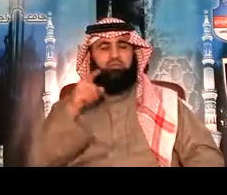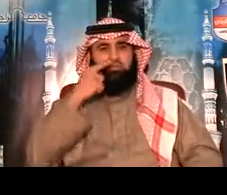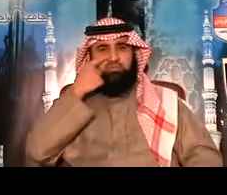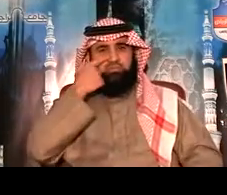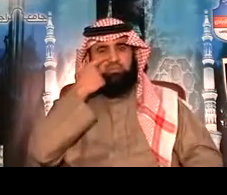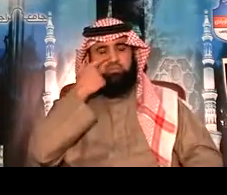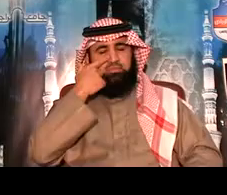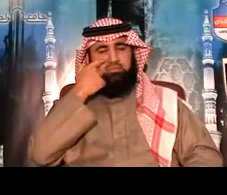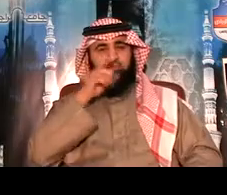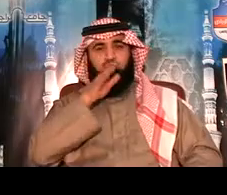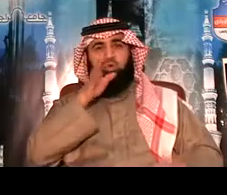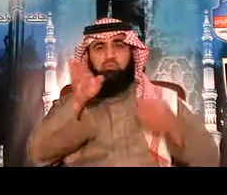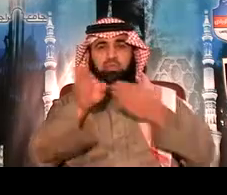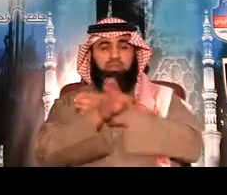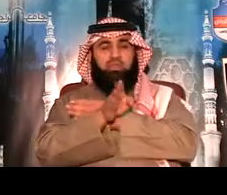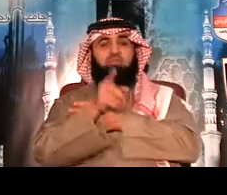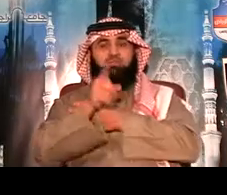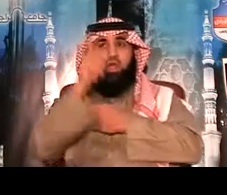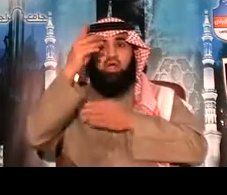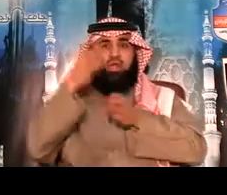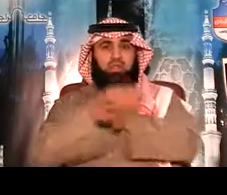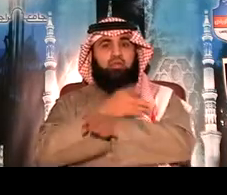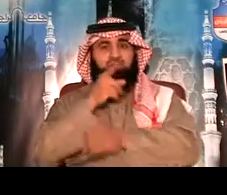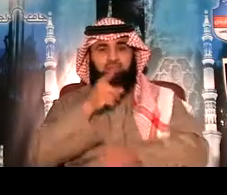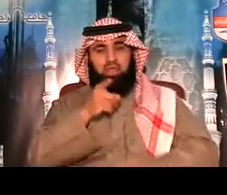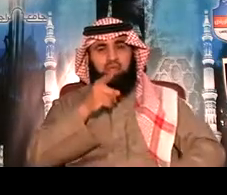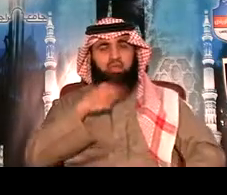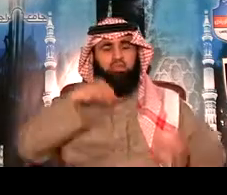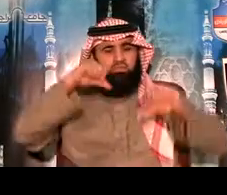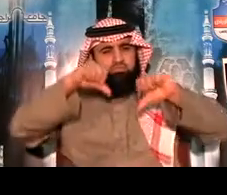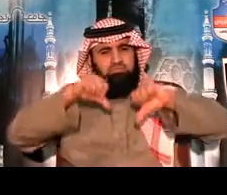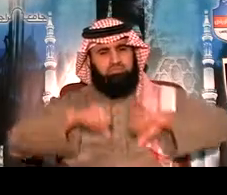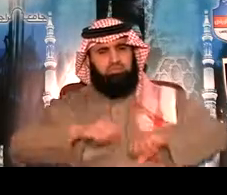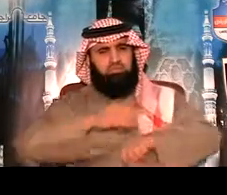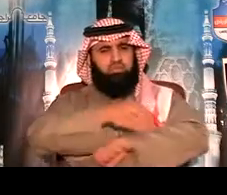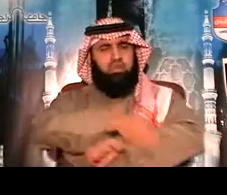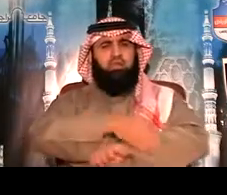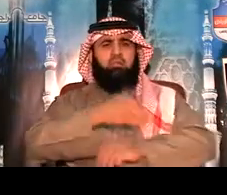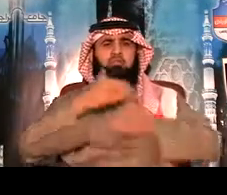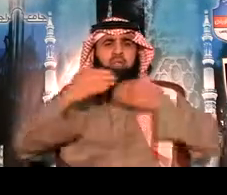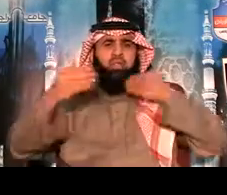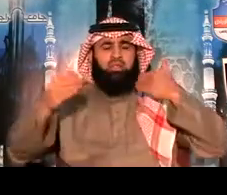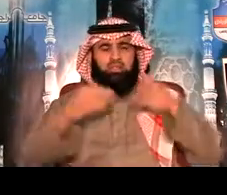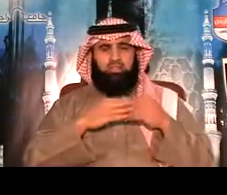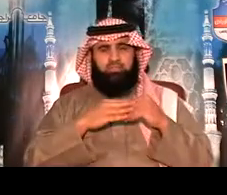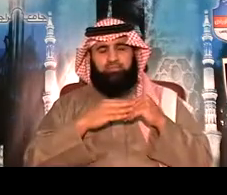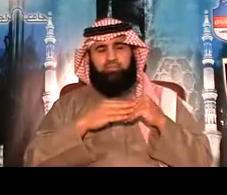يعص الله ورسوله فقد ضل ضلالا بعيدا. أما بعد عباد